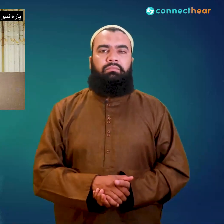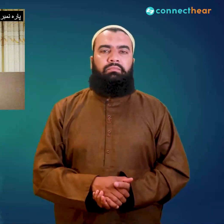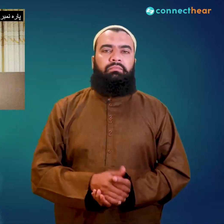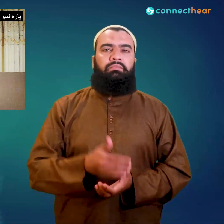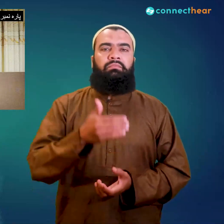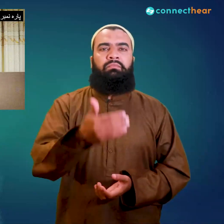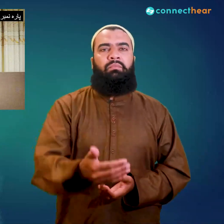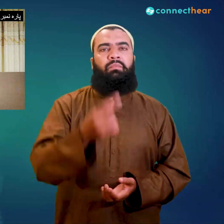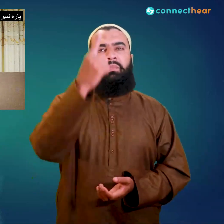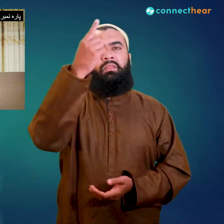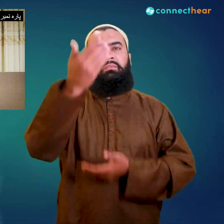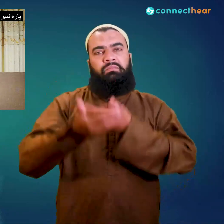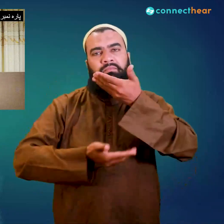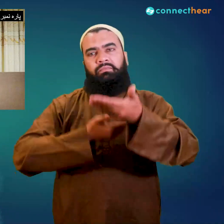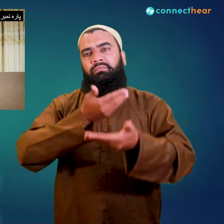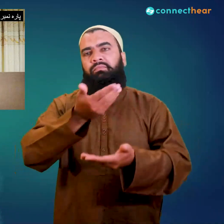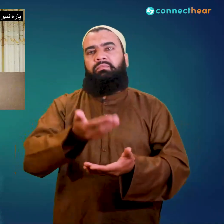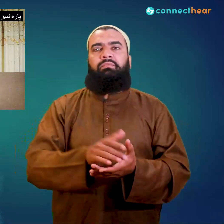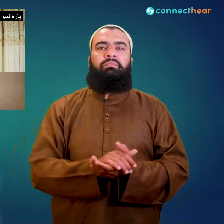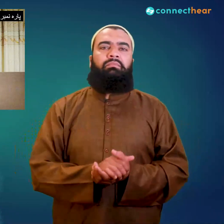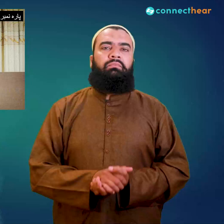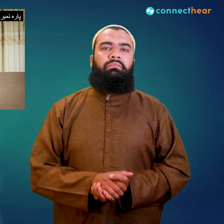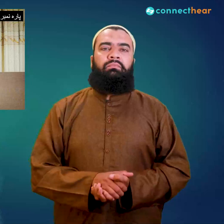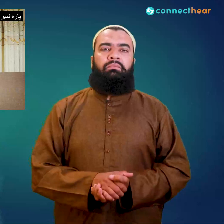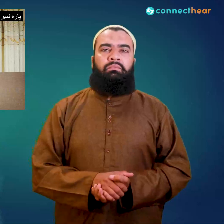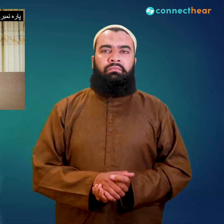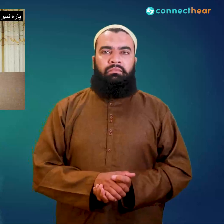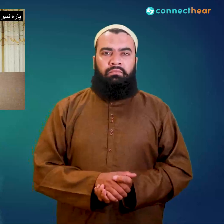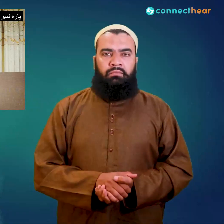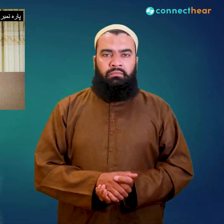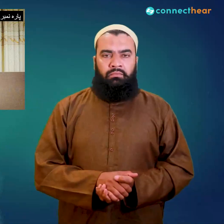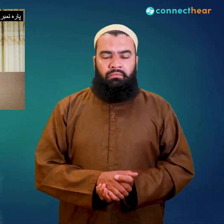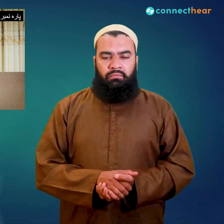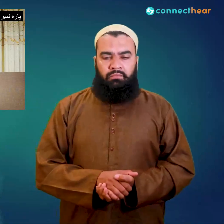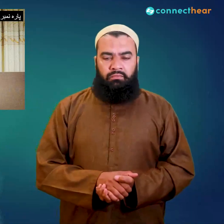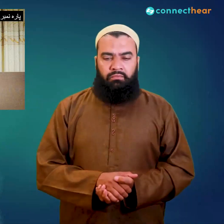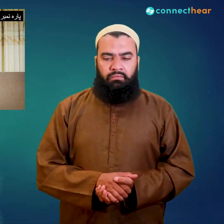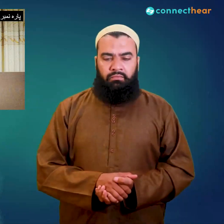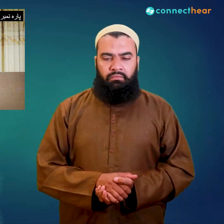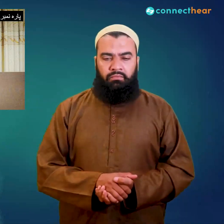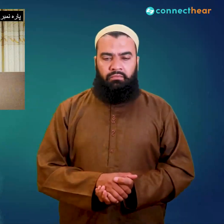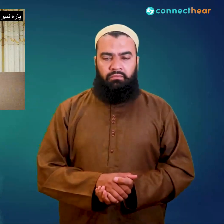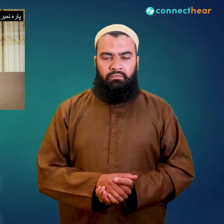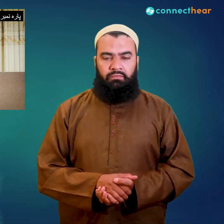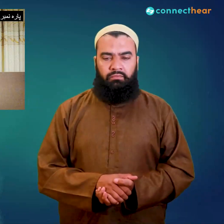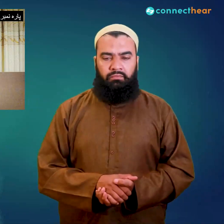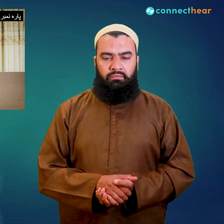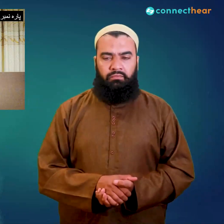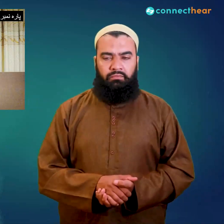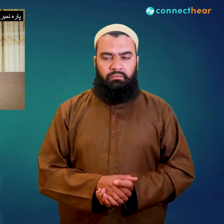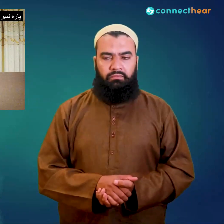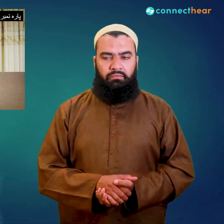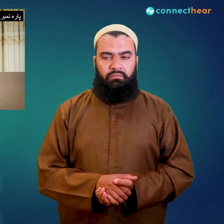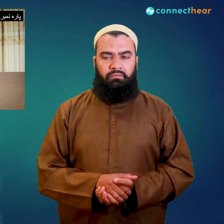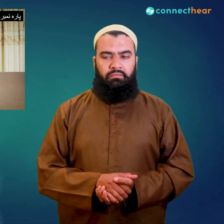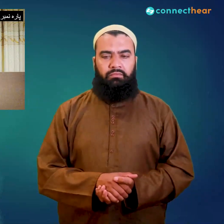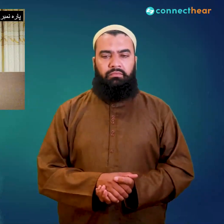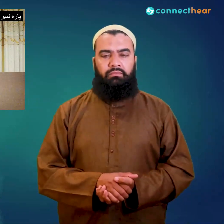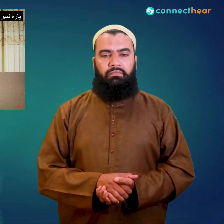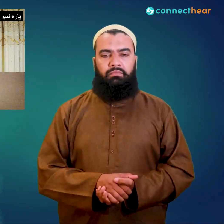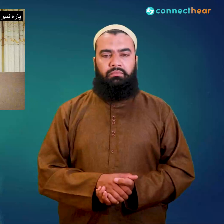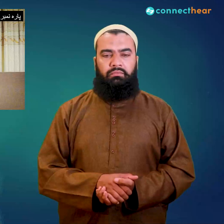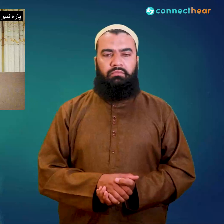رکوع نمبر 11 آیت نمبر 34، لہم عذاب فی الحیات الدنیا ولعذاب